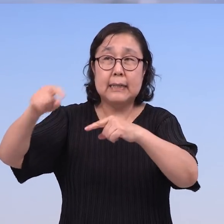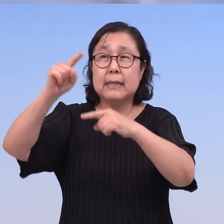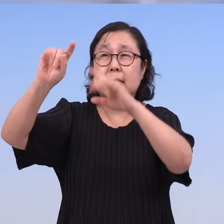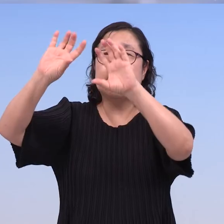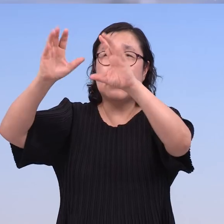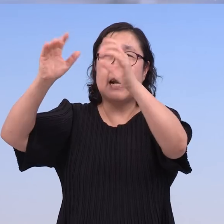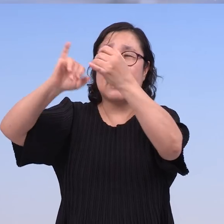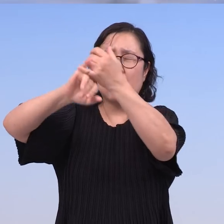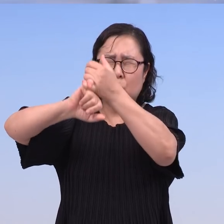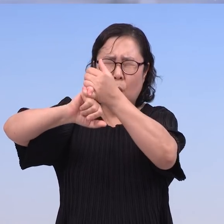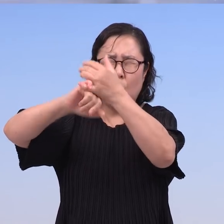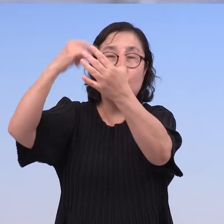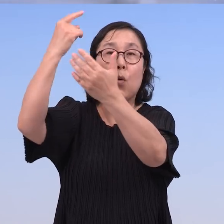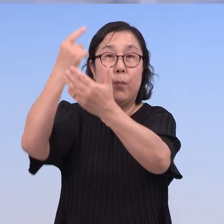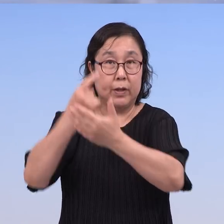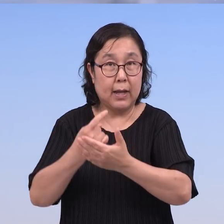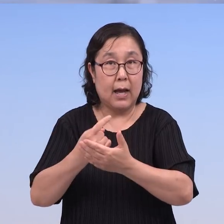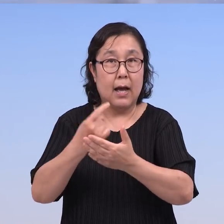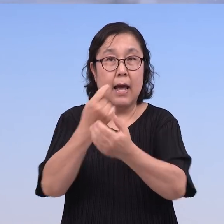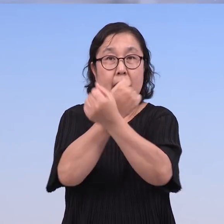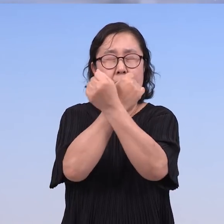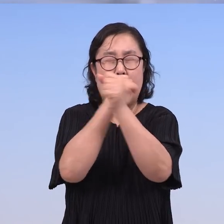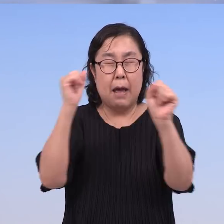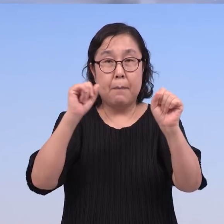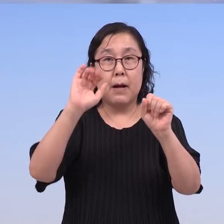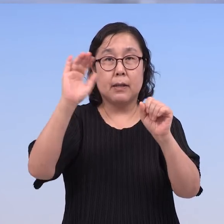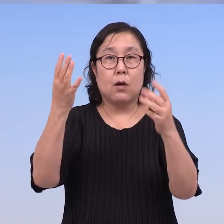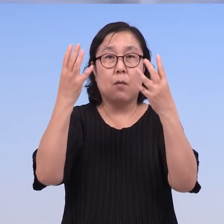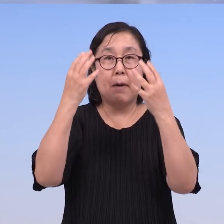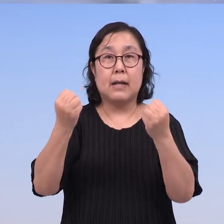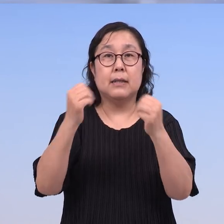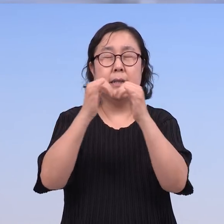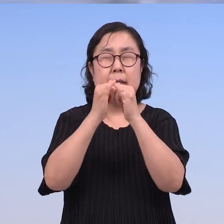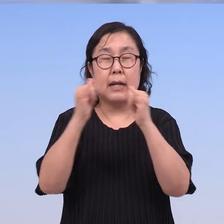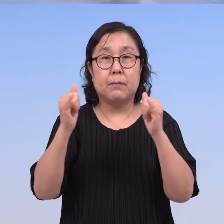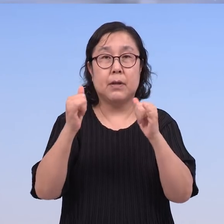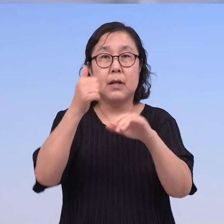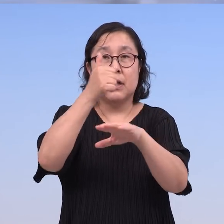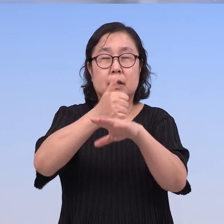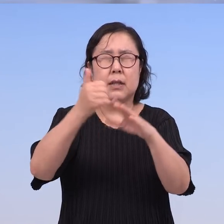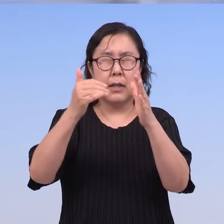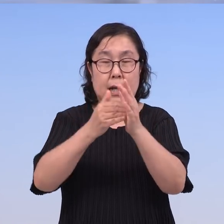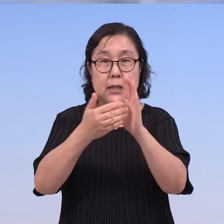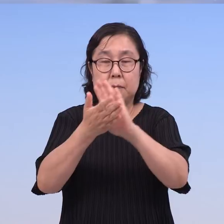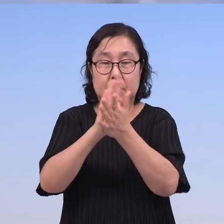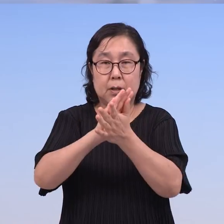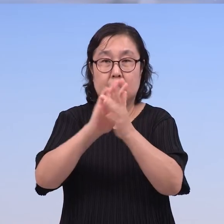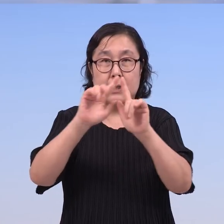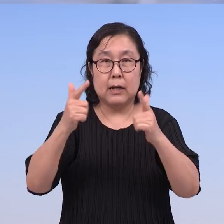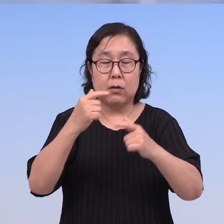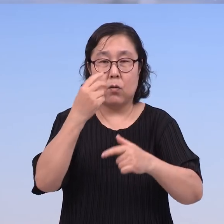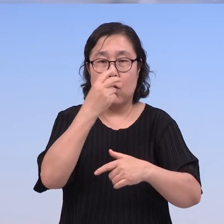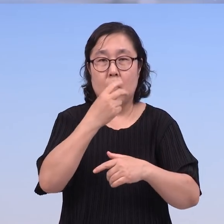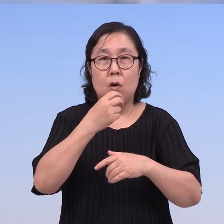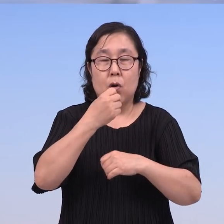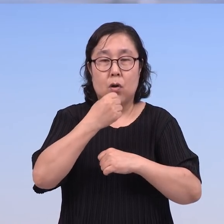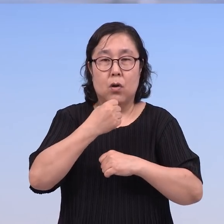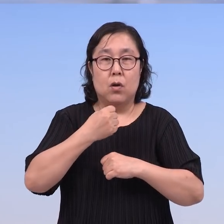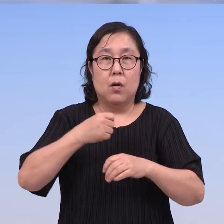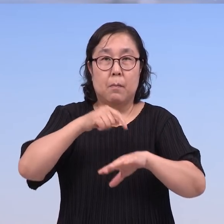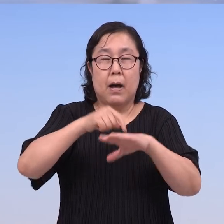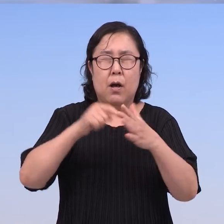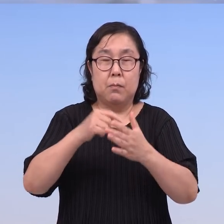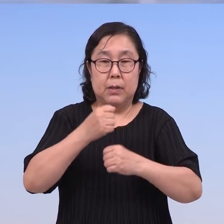그 나라가 마치 해방이 되고 그 영화에 수많은 끝까지 변절하지 않고 지조를 지켰던